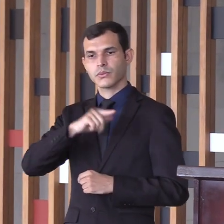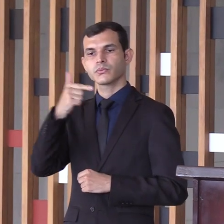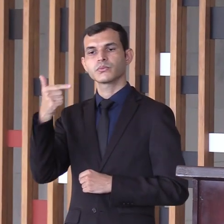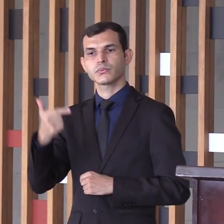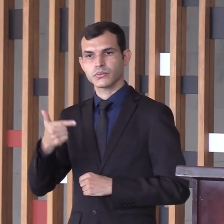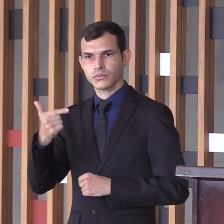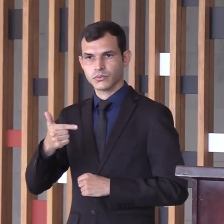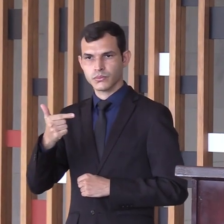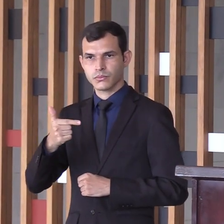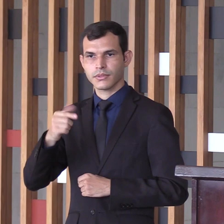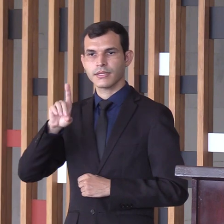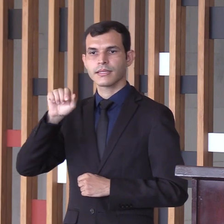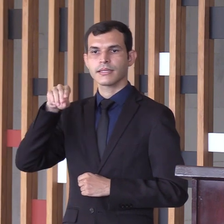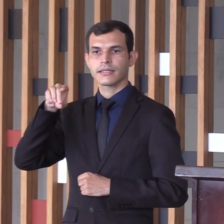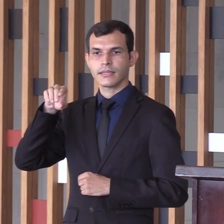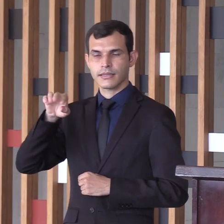Dantas,